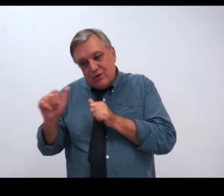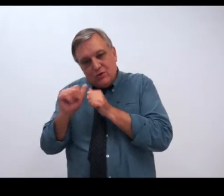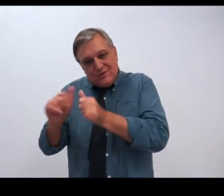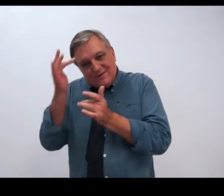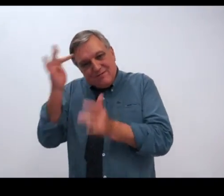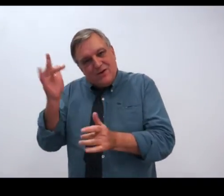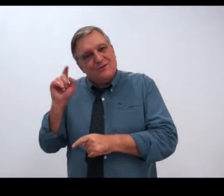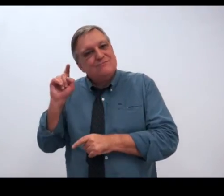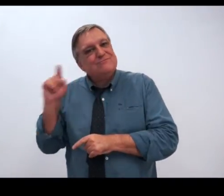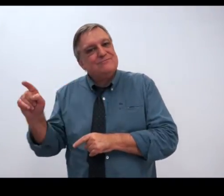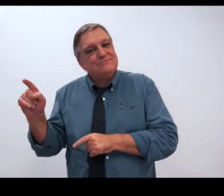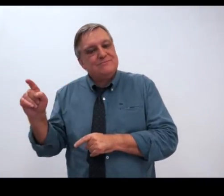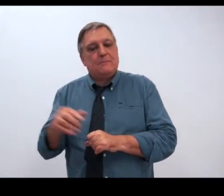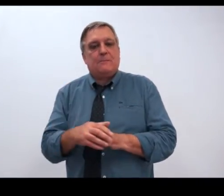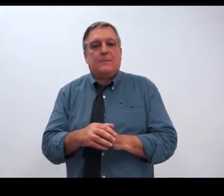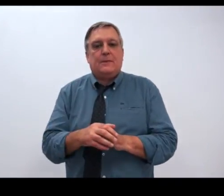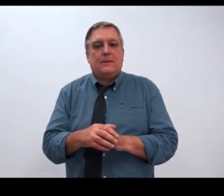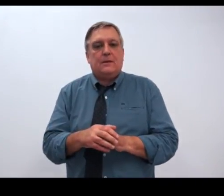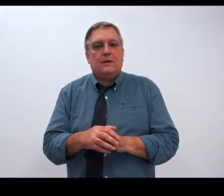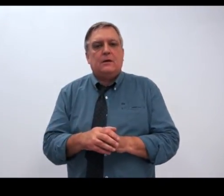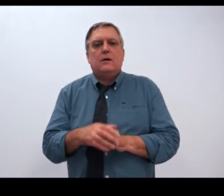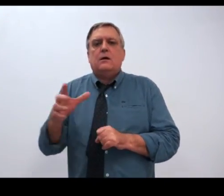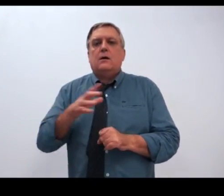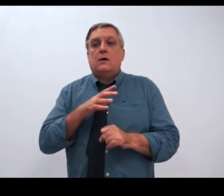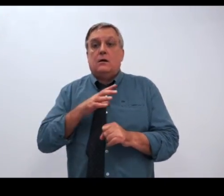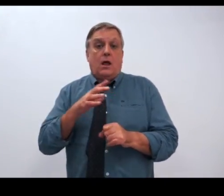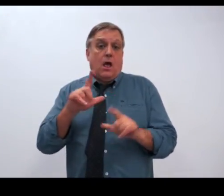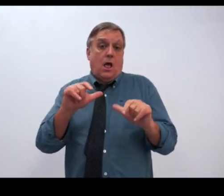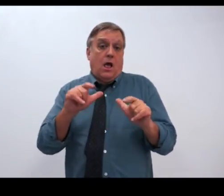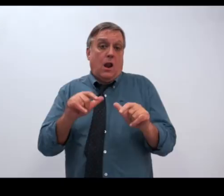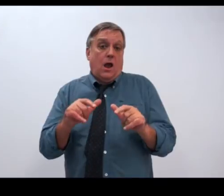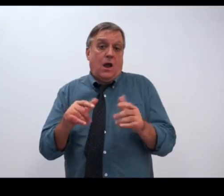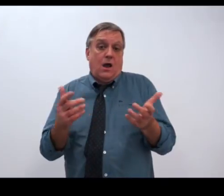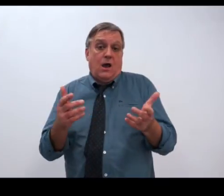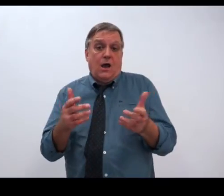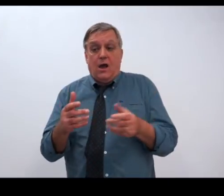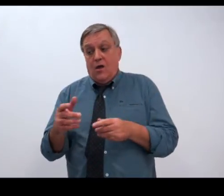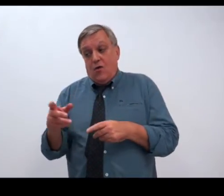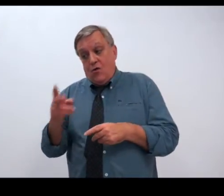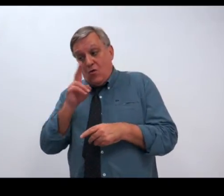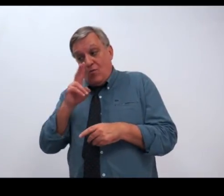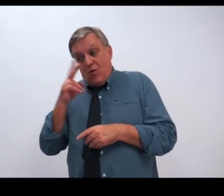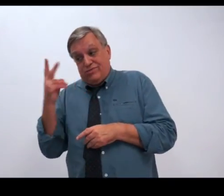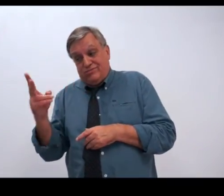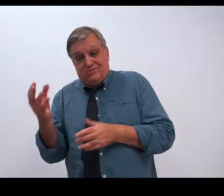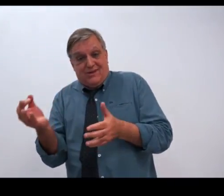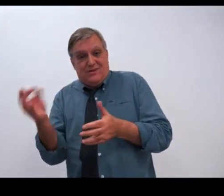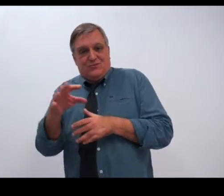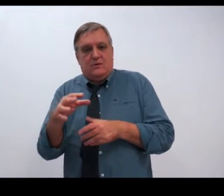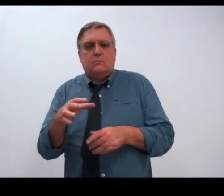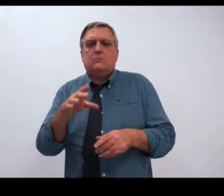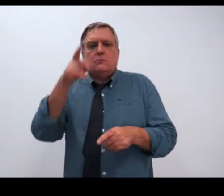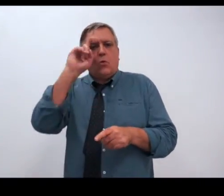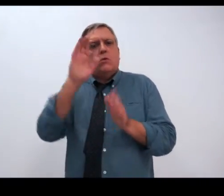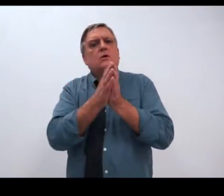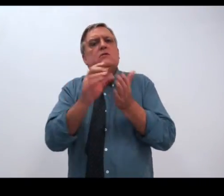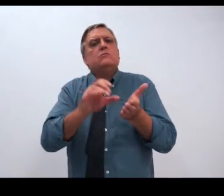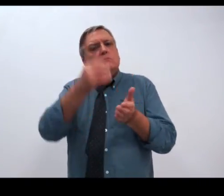Il donne ainsi la mesure de son humour et apporte à cette somme d'érudition une touche personnelle.